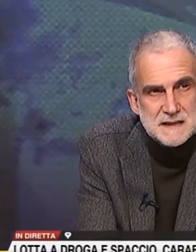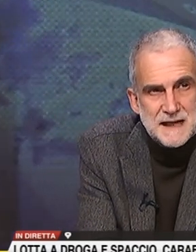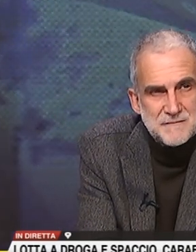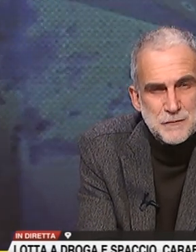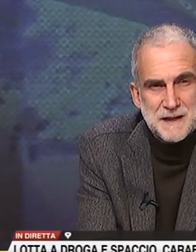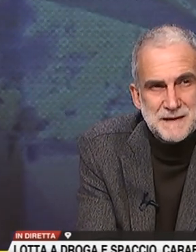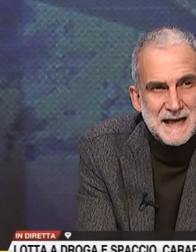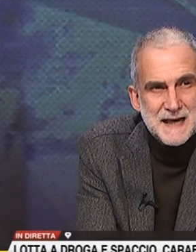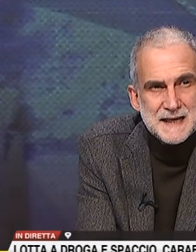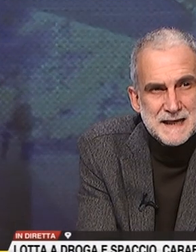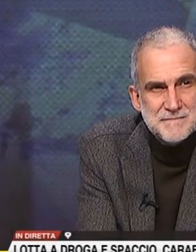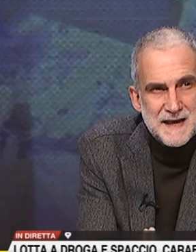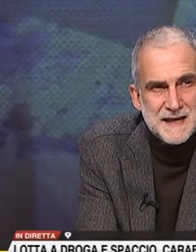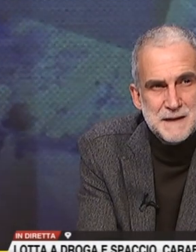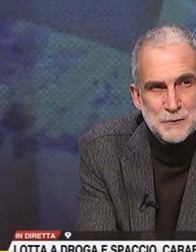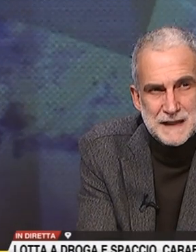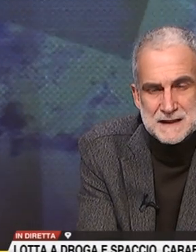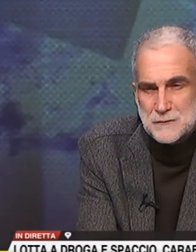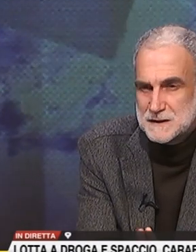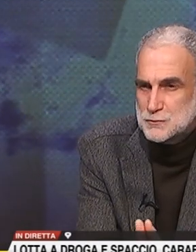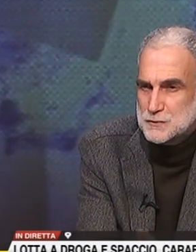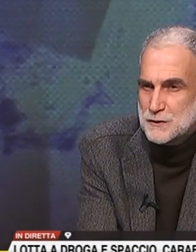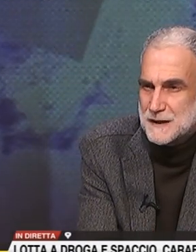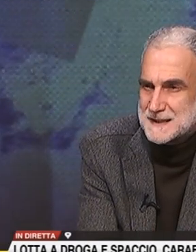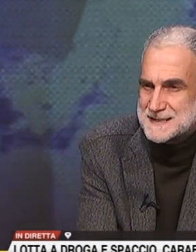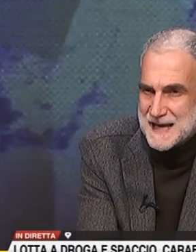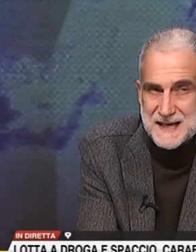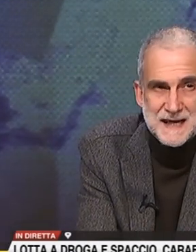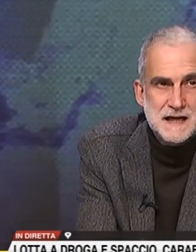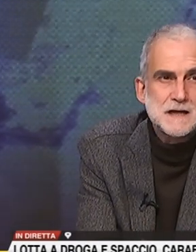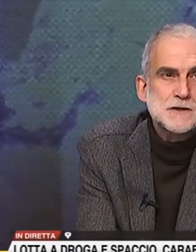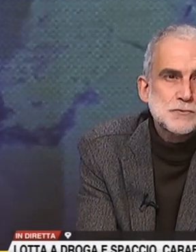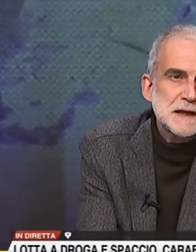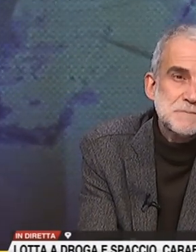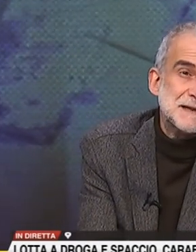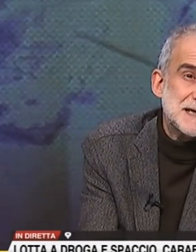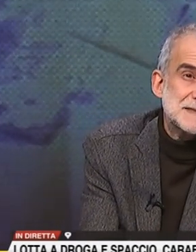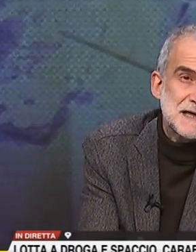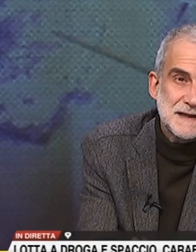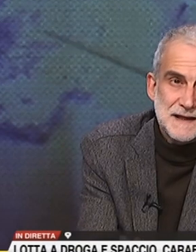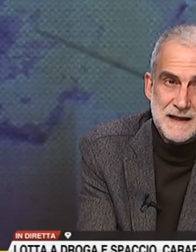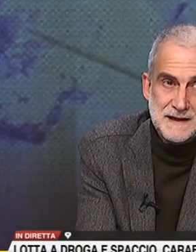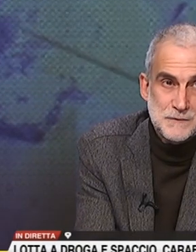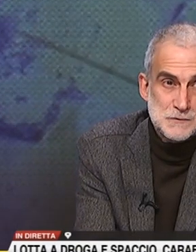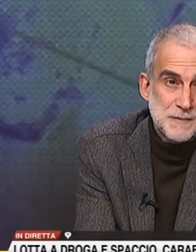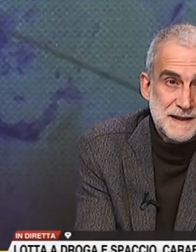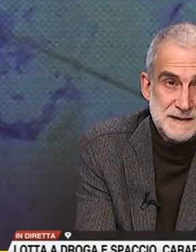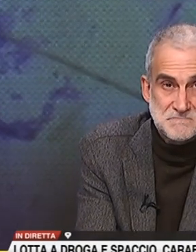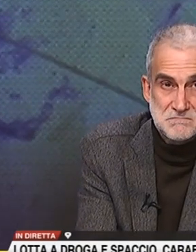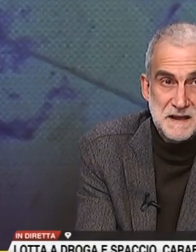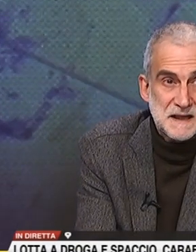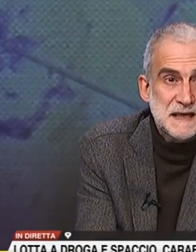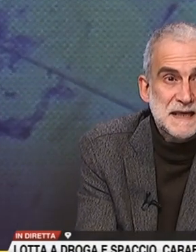sia fondamentale che venga riportata una discussione seria sulla dipendenza in questo